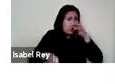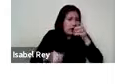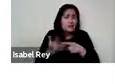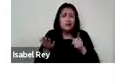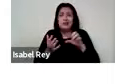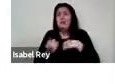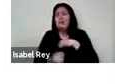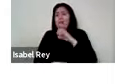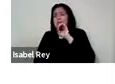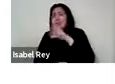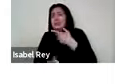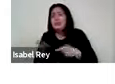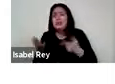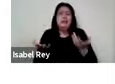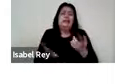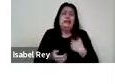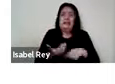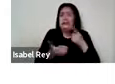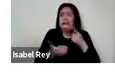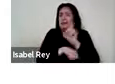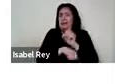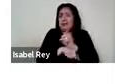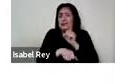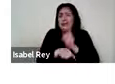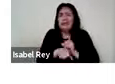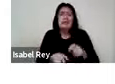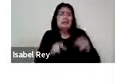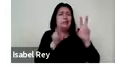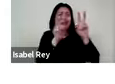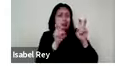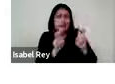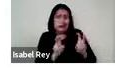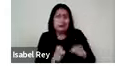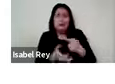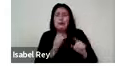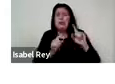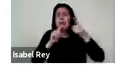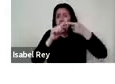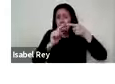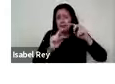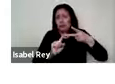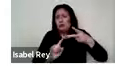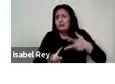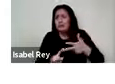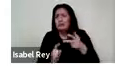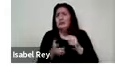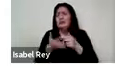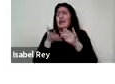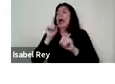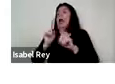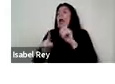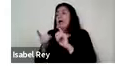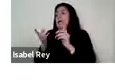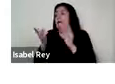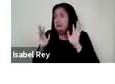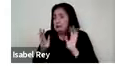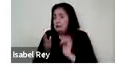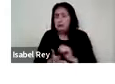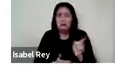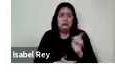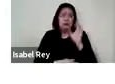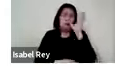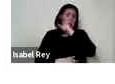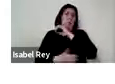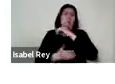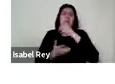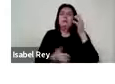vamos a decir, qué cosa vamos a enseñar, qué materias se van a proyectar primero, después. Y a veces eso no nos damos cuenta